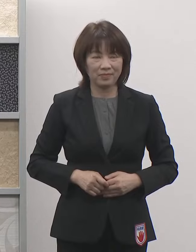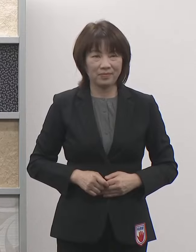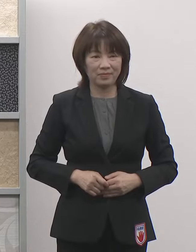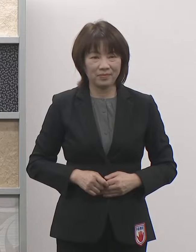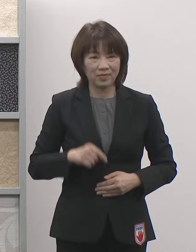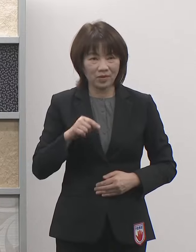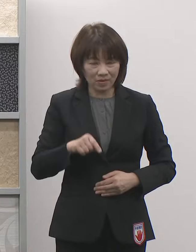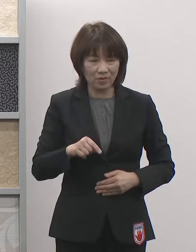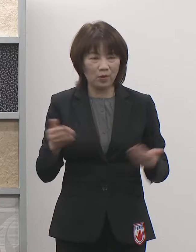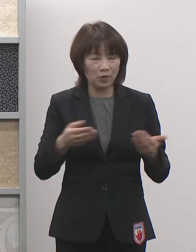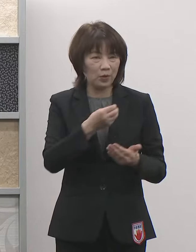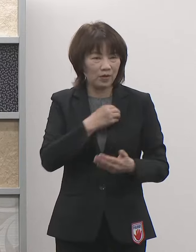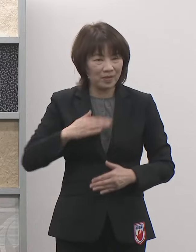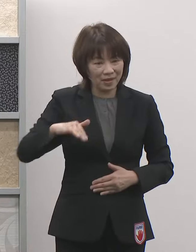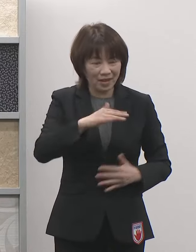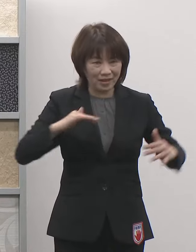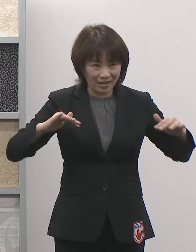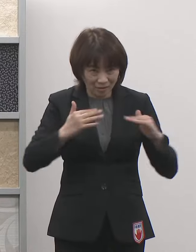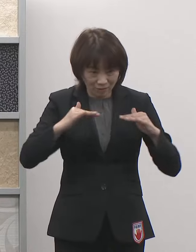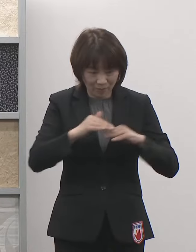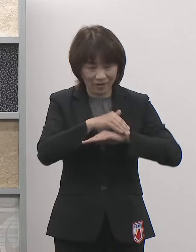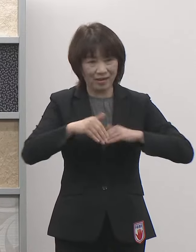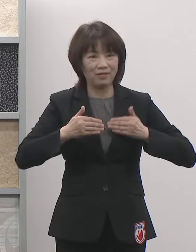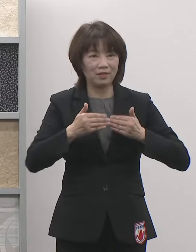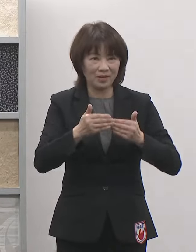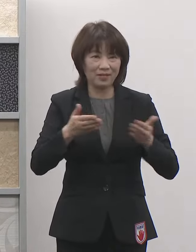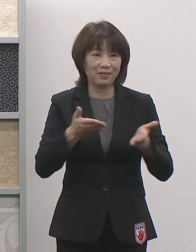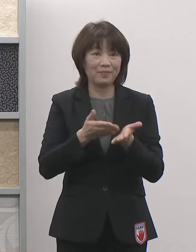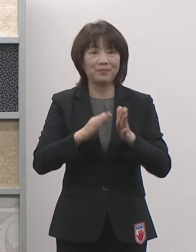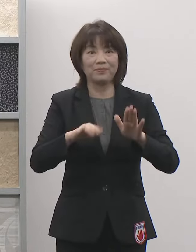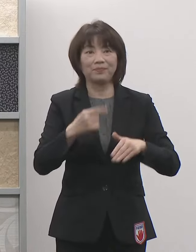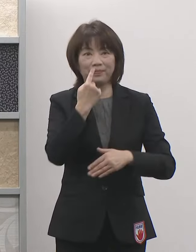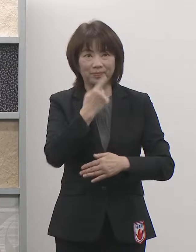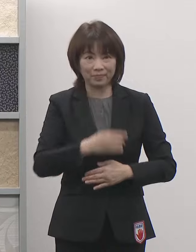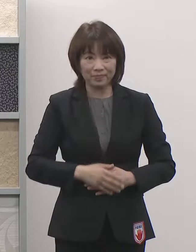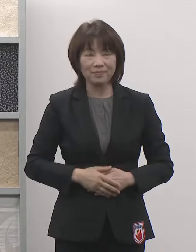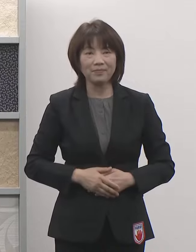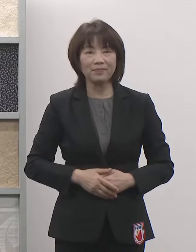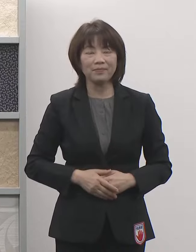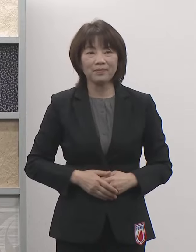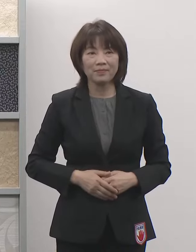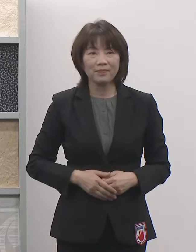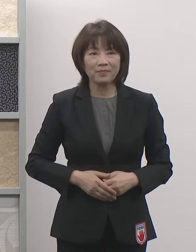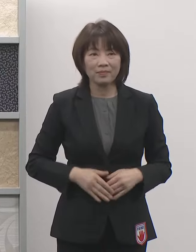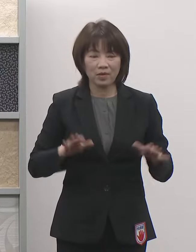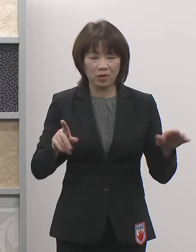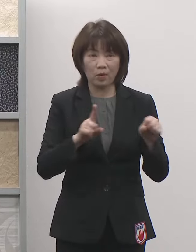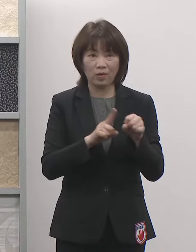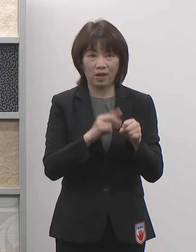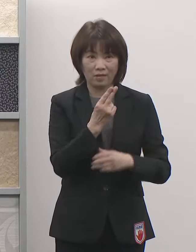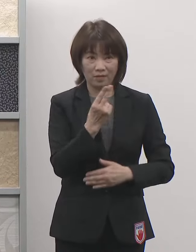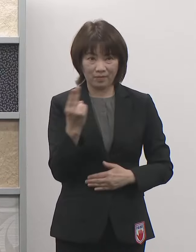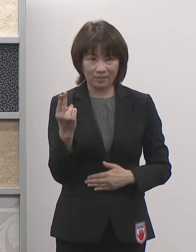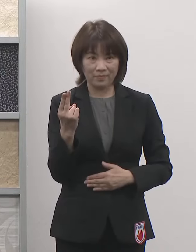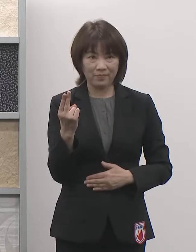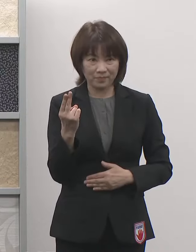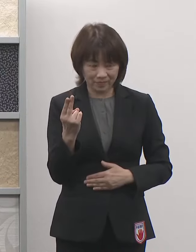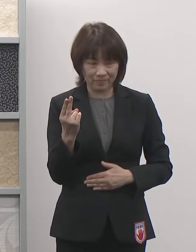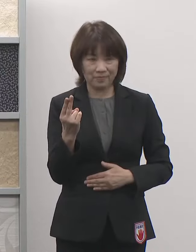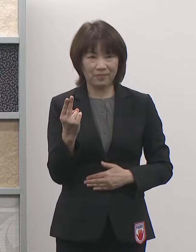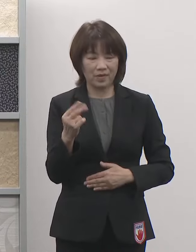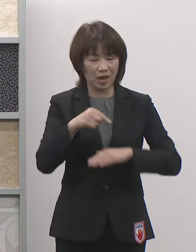こういう旨をお話をさせていただいたところであります。またこういうものを踏まえまして、本年度の、施策の方向